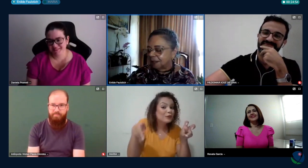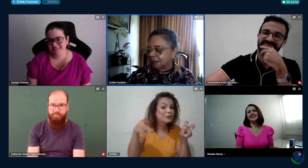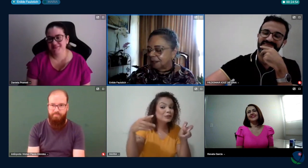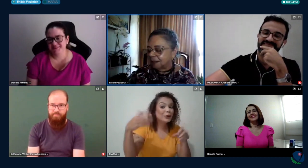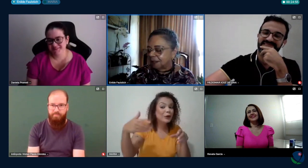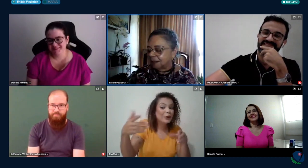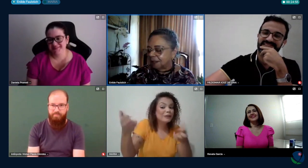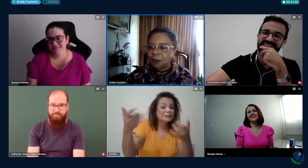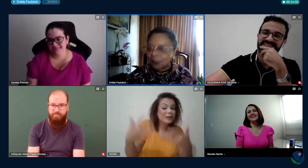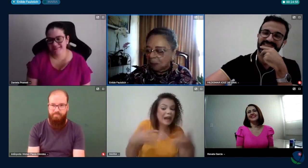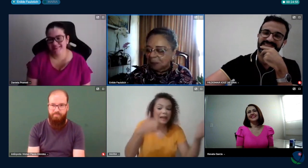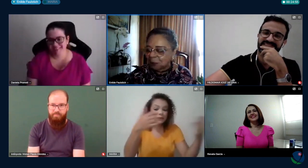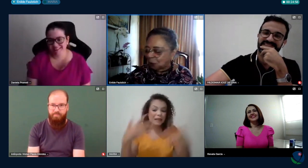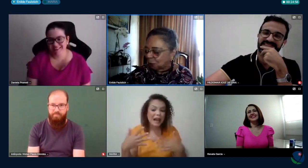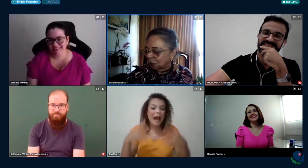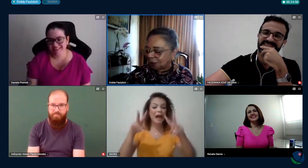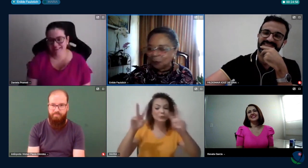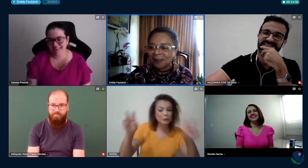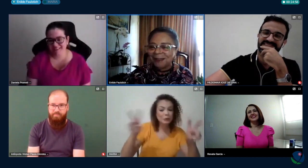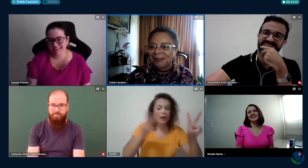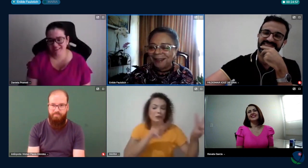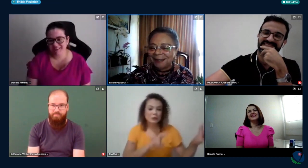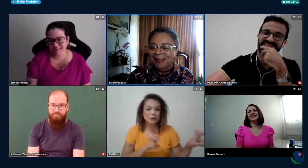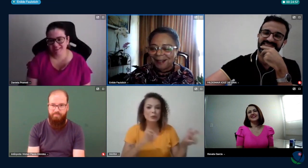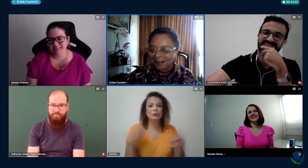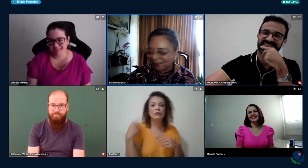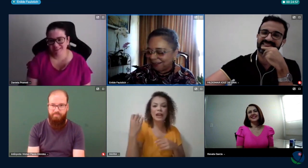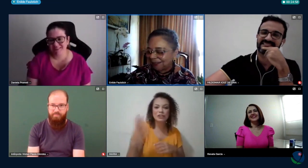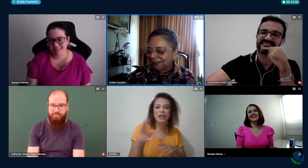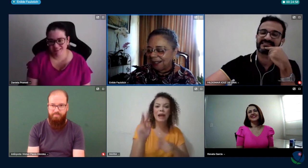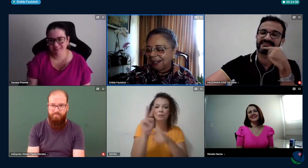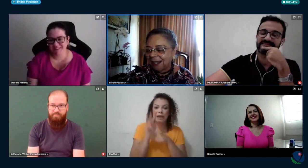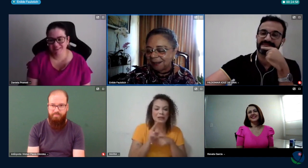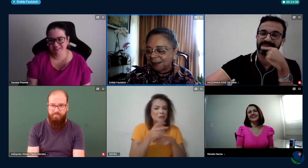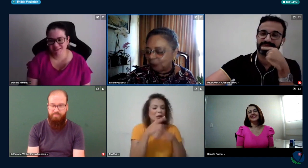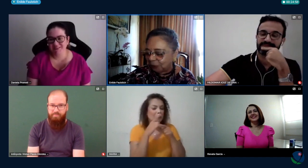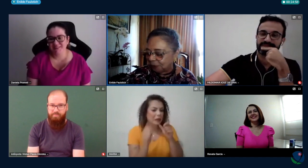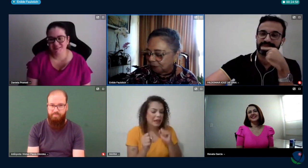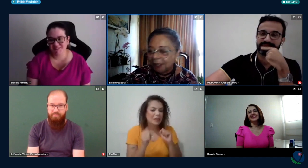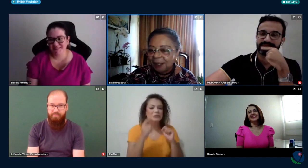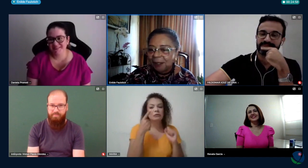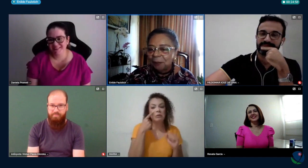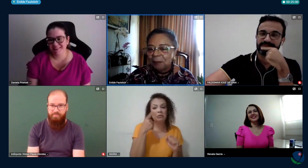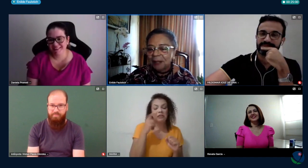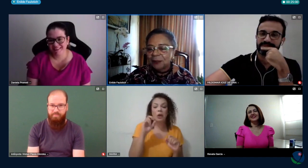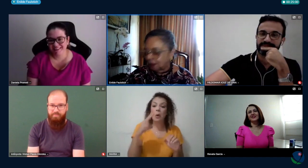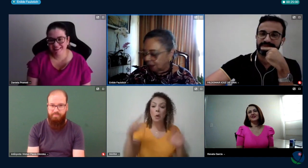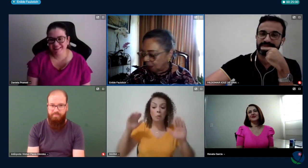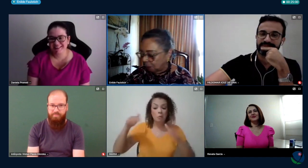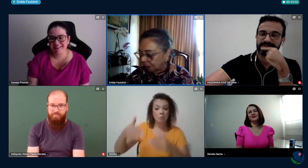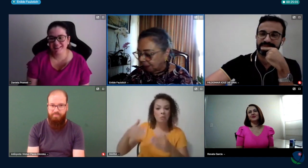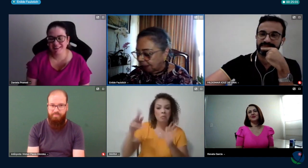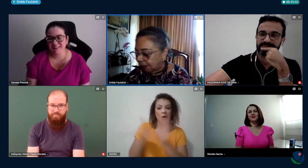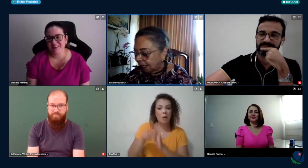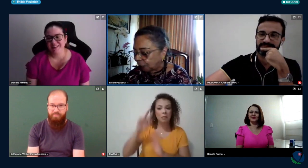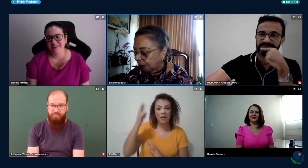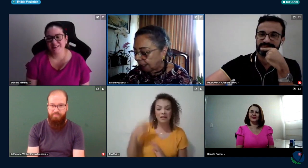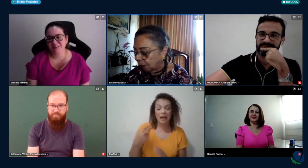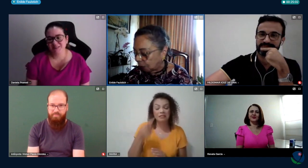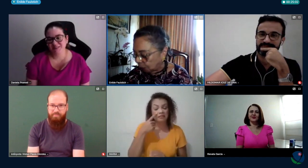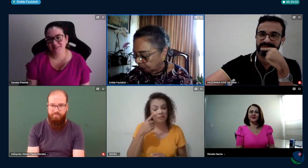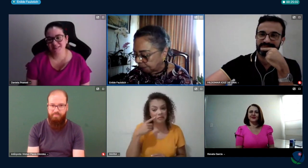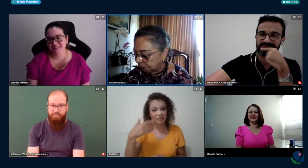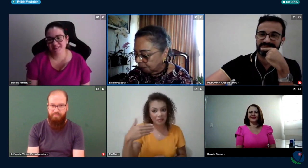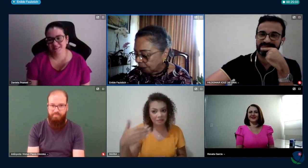se quiser esse assunto, ou se não eles vão mesmo, é só no conteúdo da Renata, enfim. Eu passo, então, para quem quer